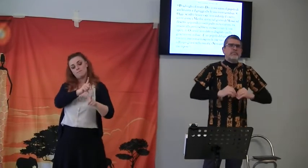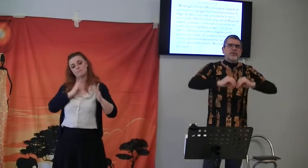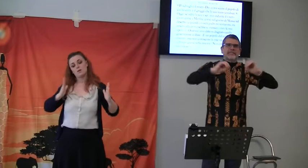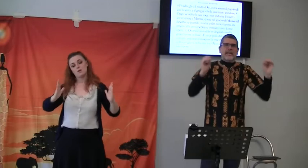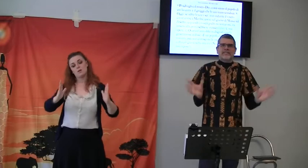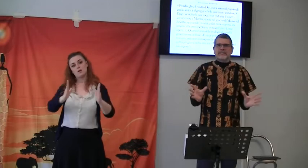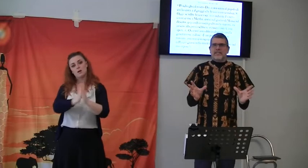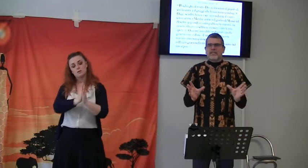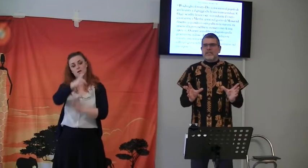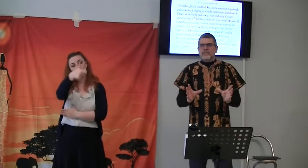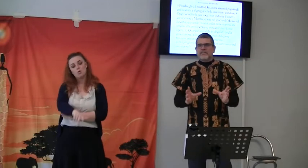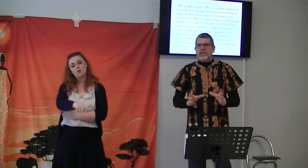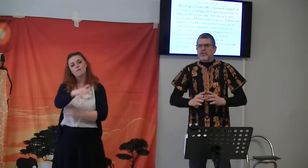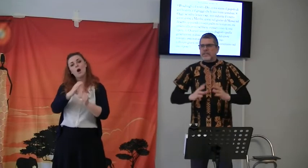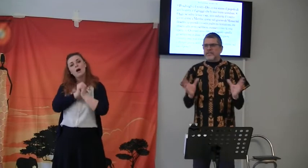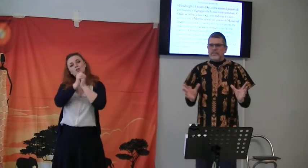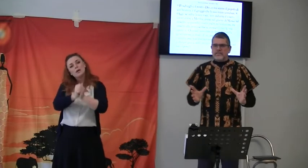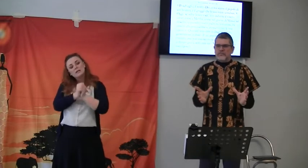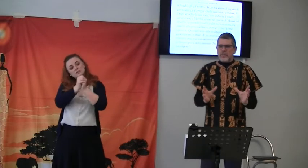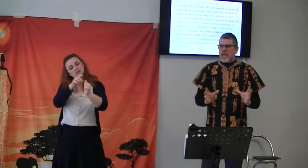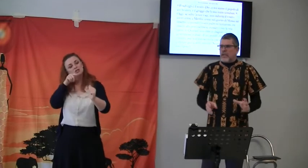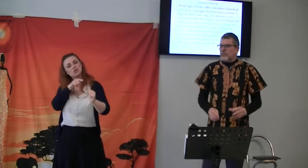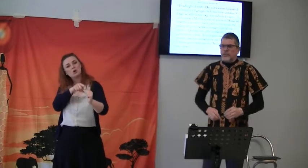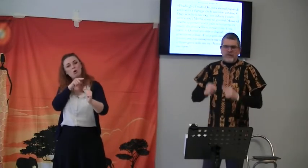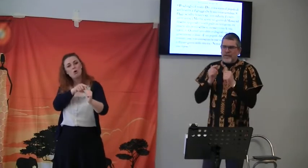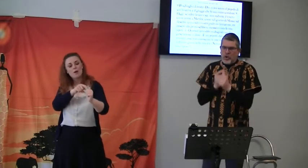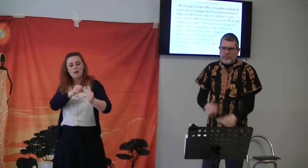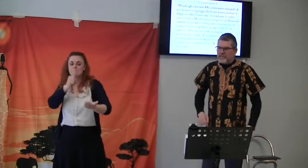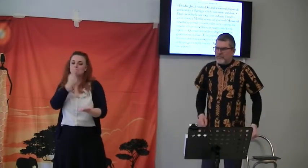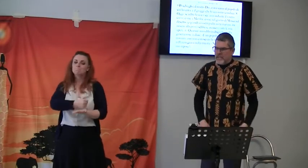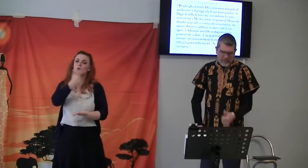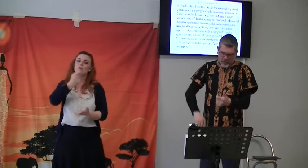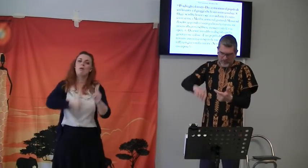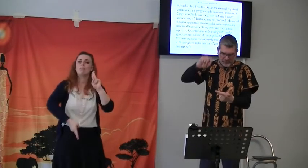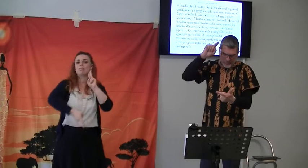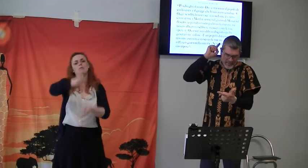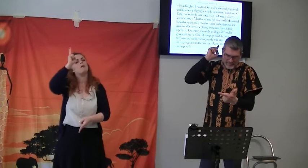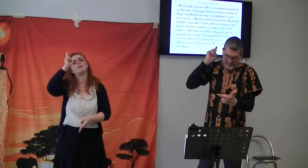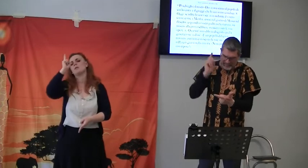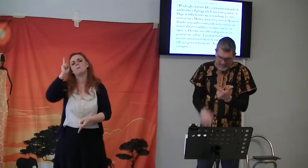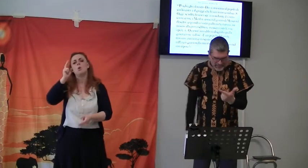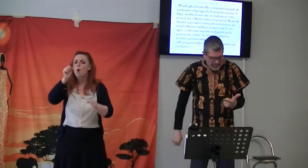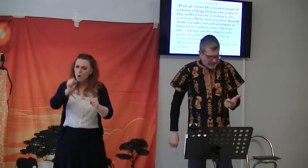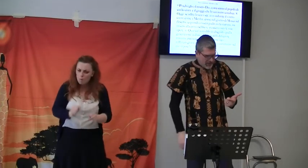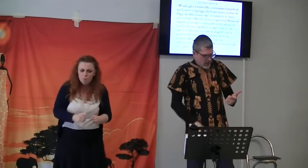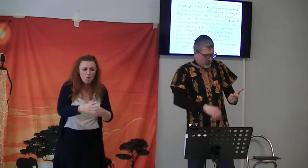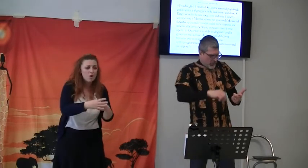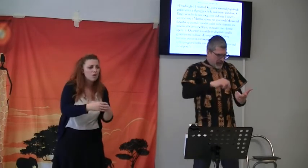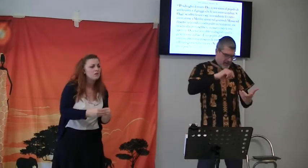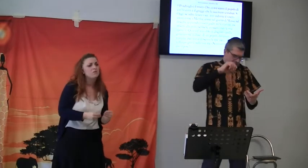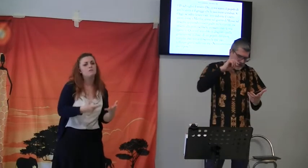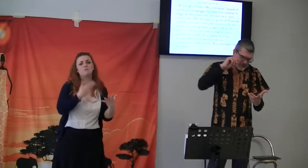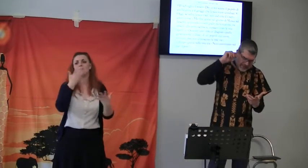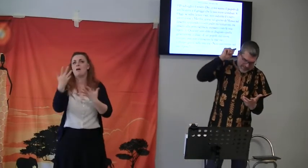più importante della nostra vita. Tu puoi fare opere di bene, puoi assistere gli ammalati,